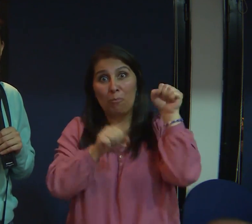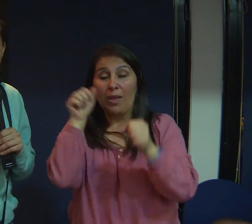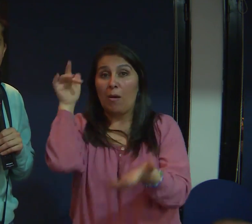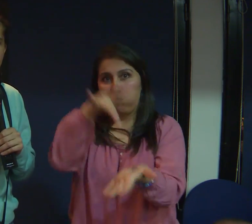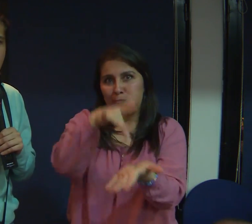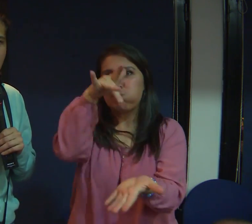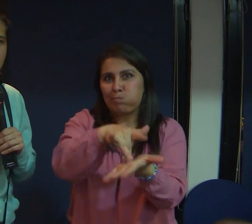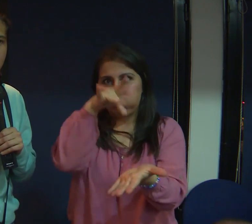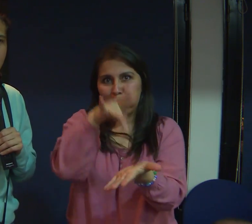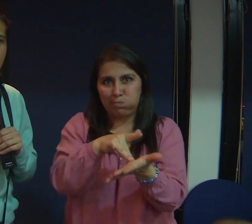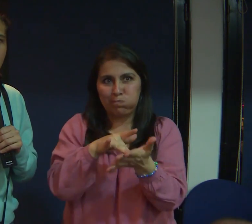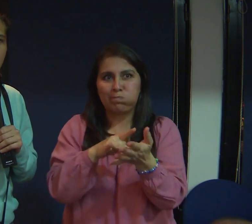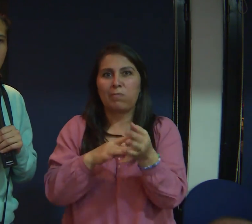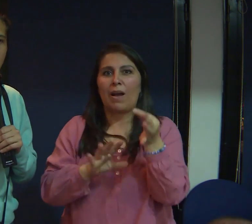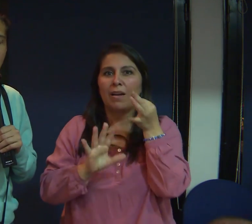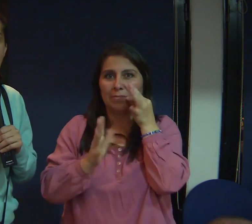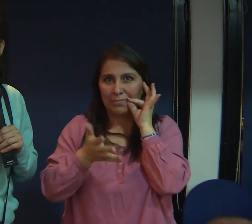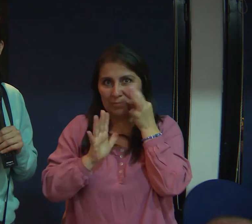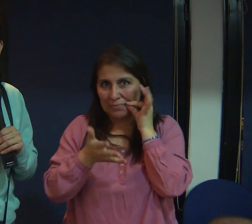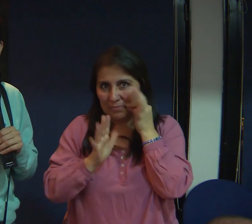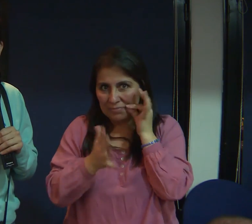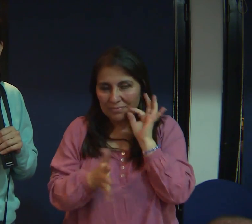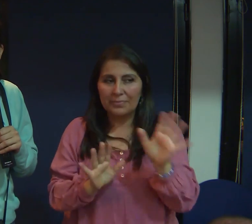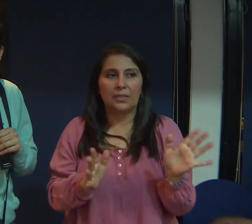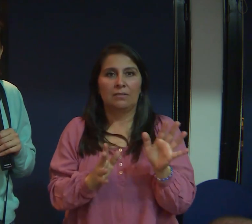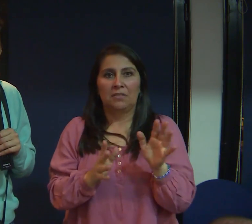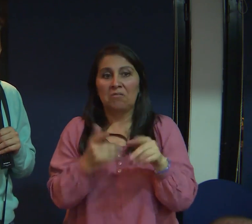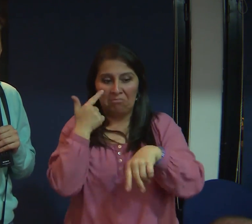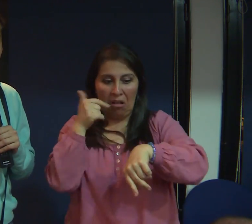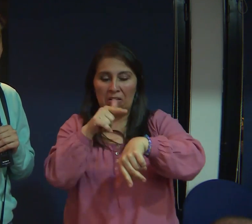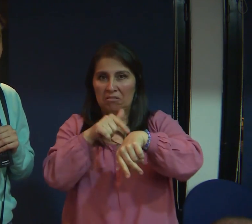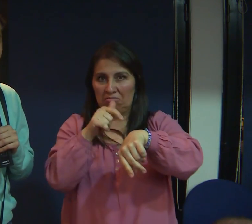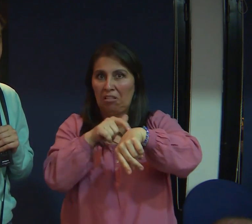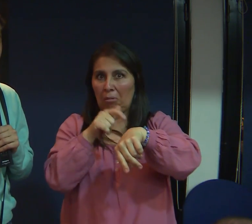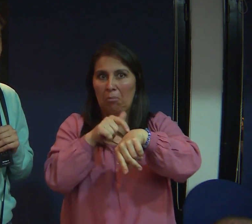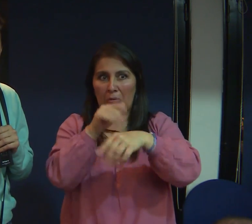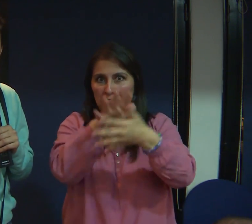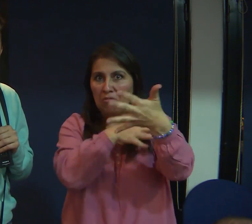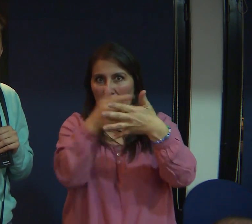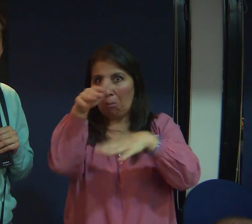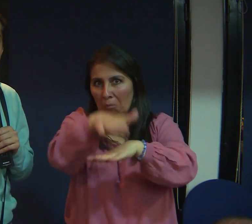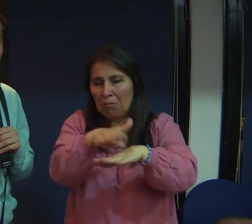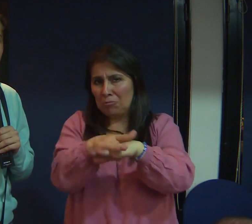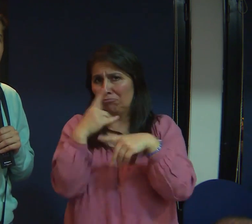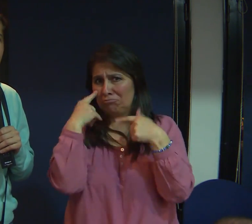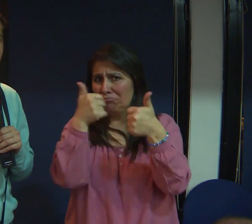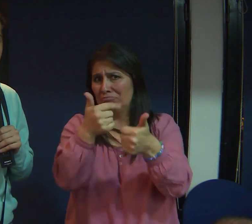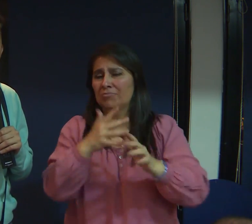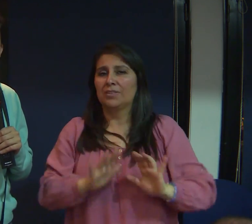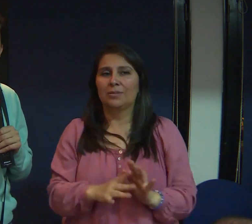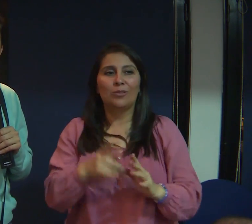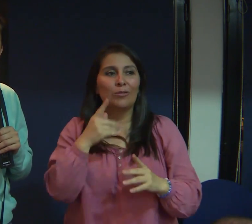estos espacios, creo que el horario ayuda, pero ha sido una experiencia como muy chévere poder compartir